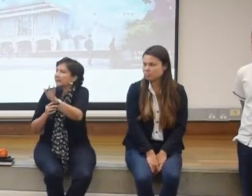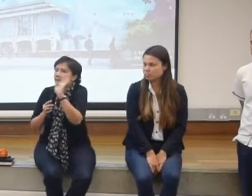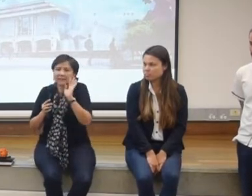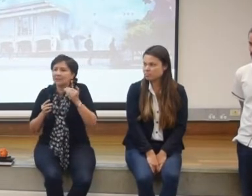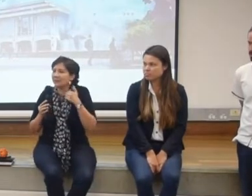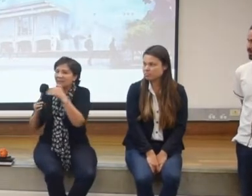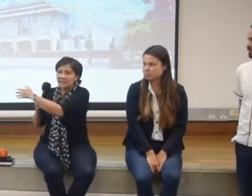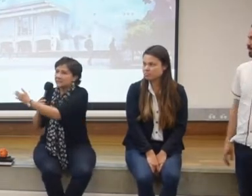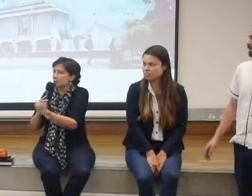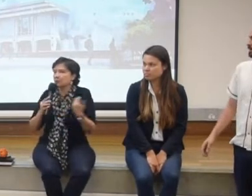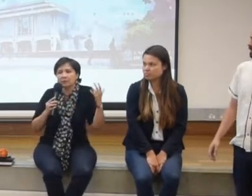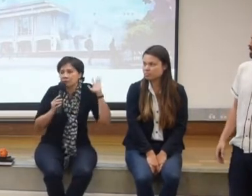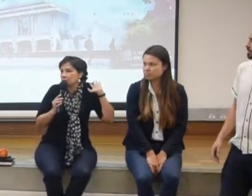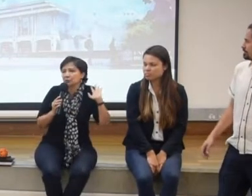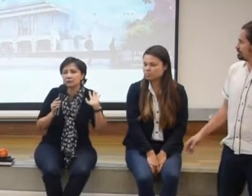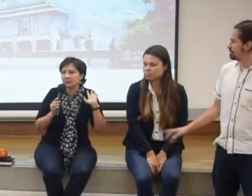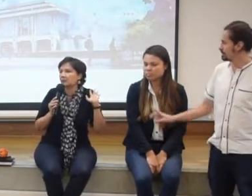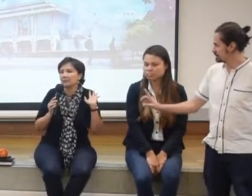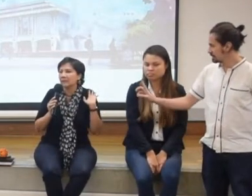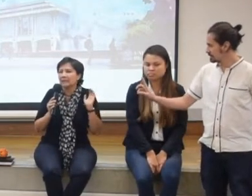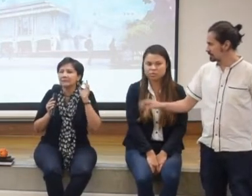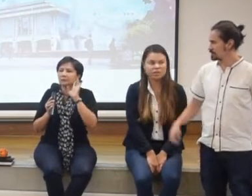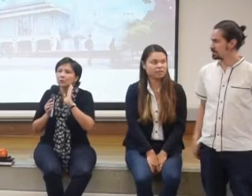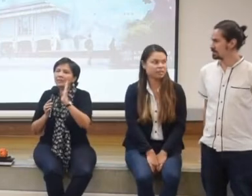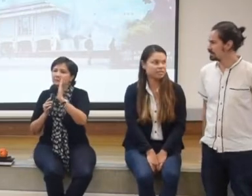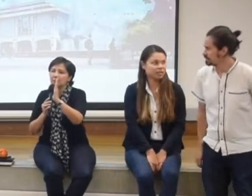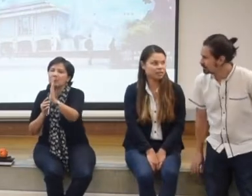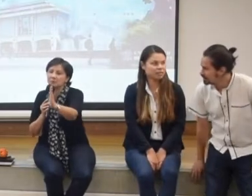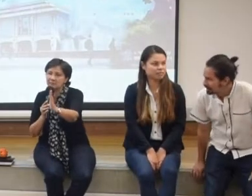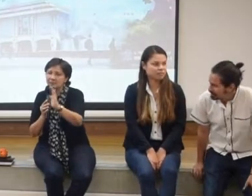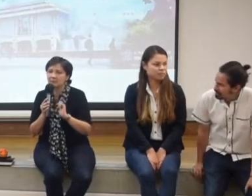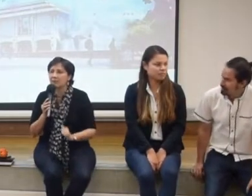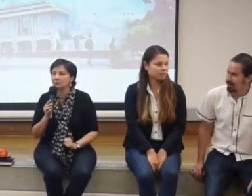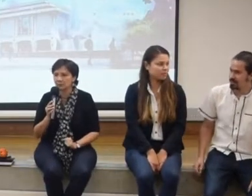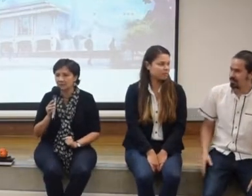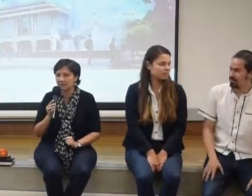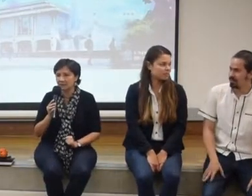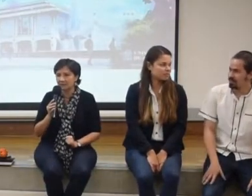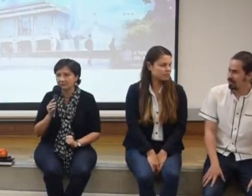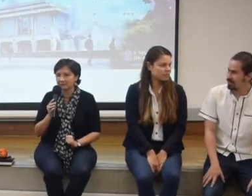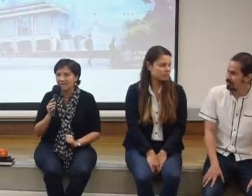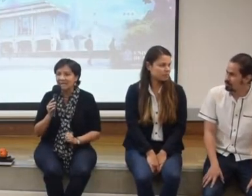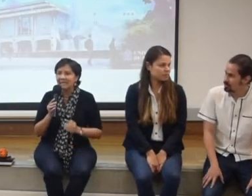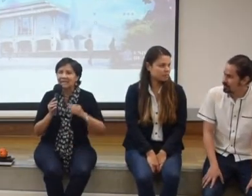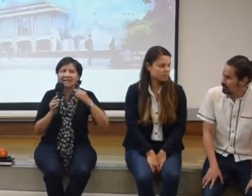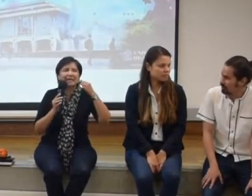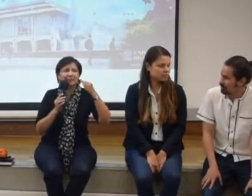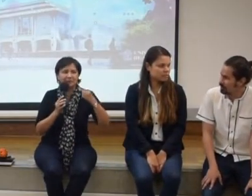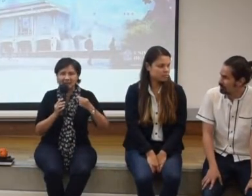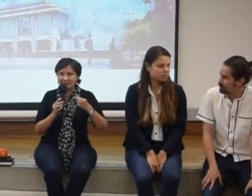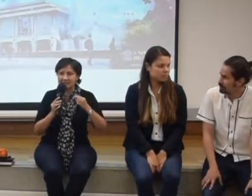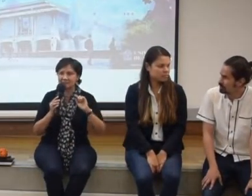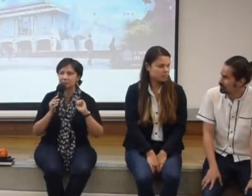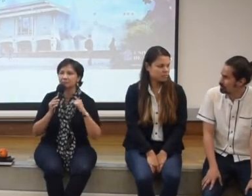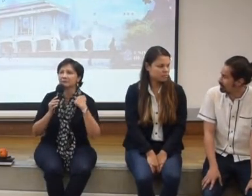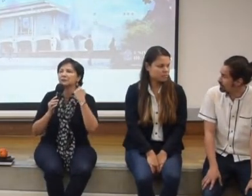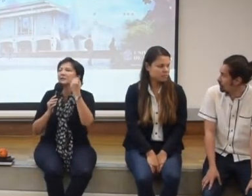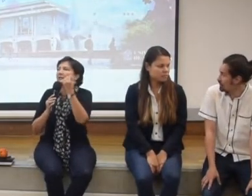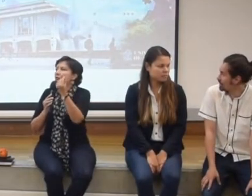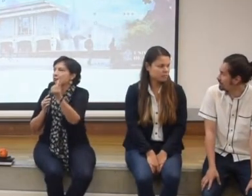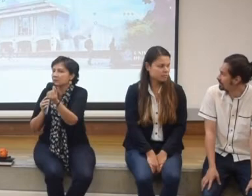La primera es donde nosotros todo el tiempo vamos a estar trabajando sobre equidad. En la primera